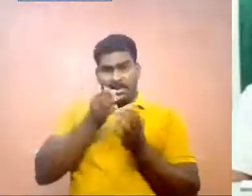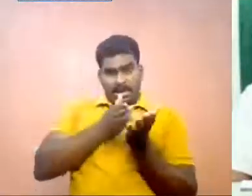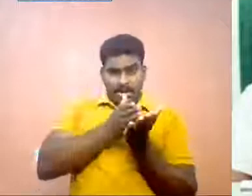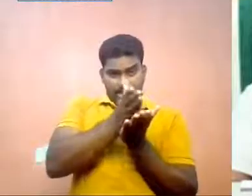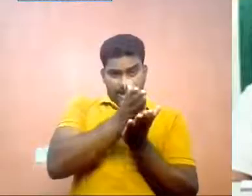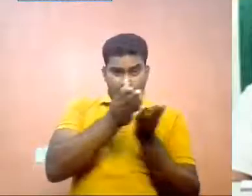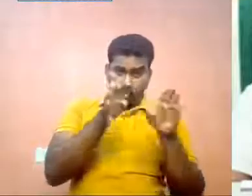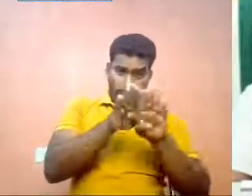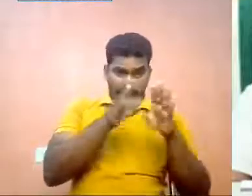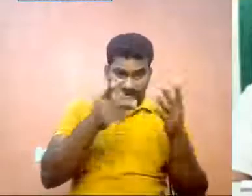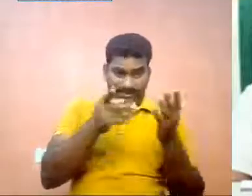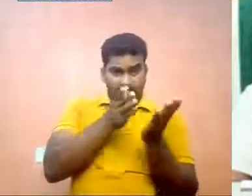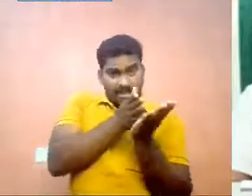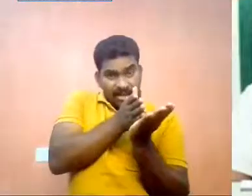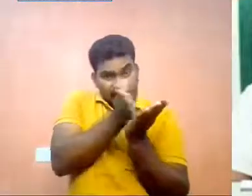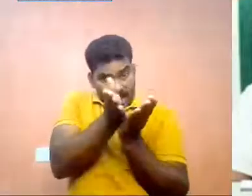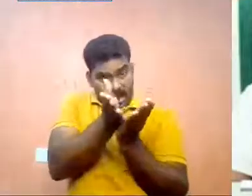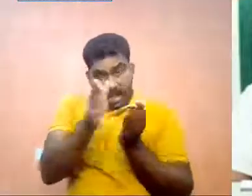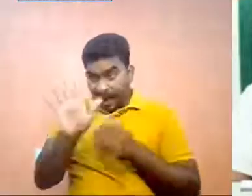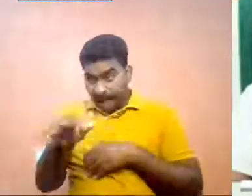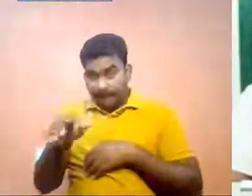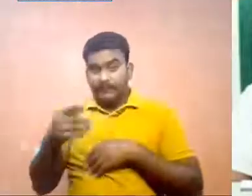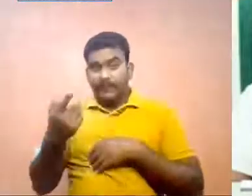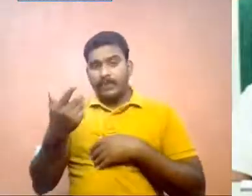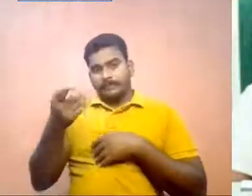വേറൊരു വിഷയമുള്ളത്,